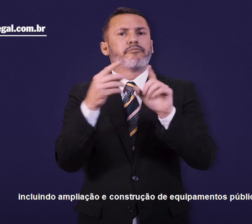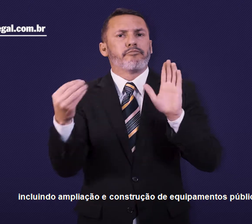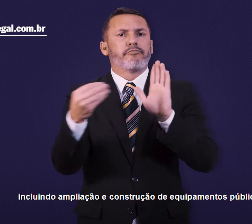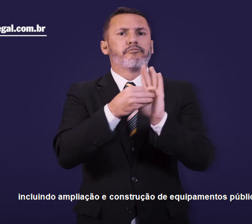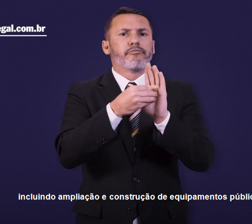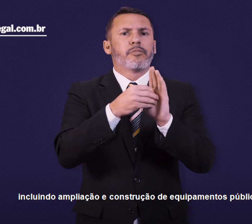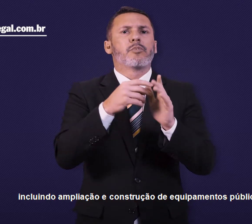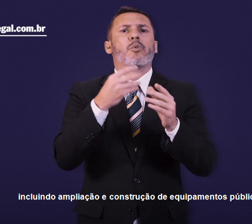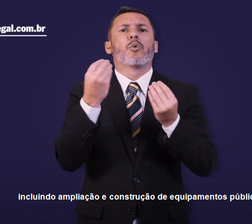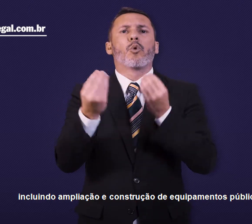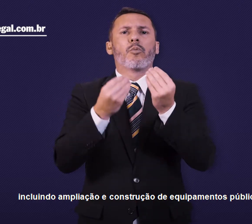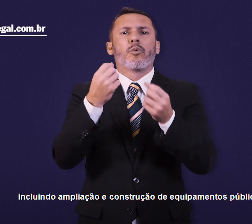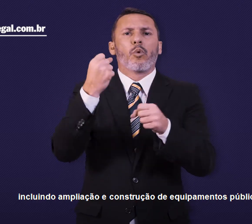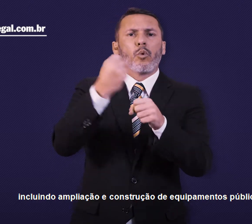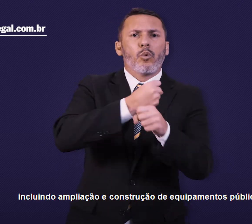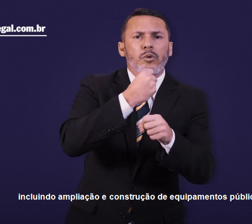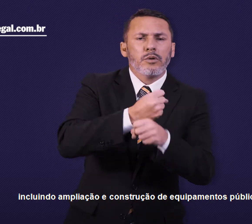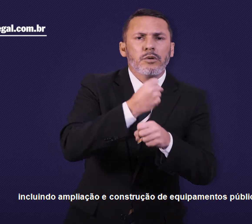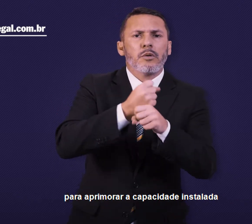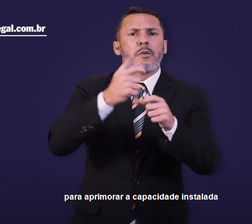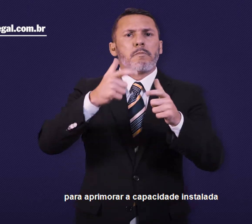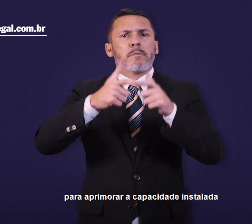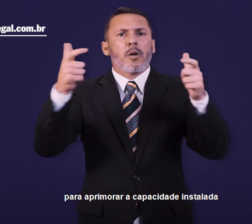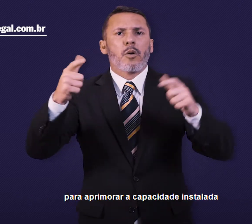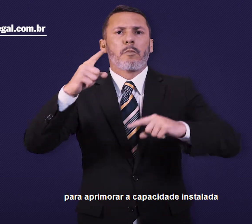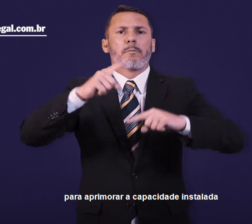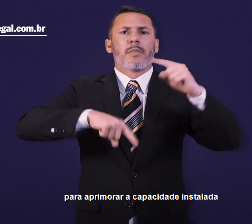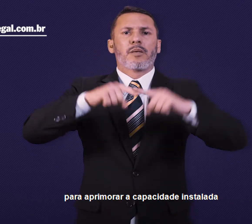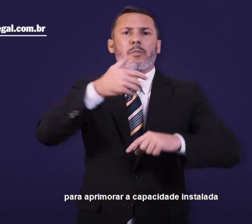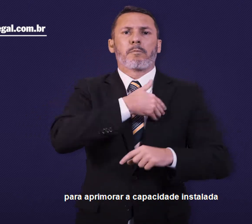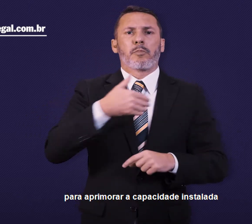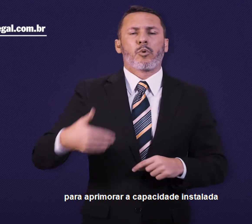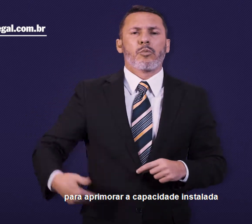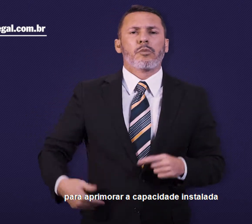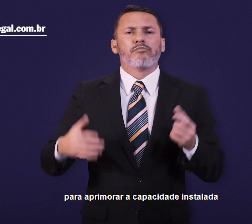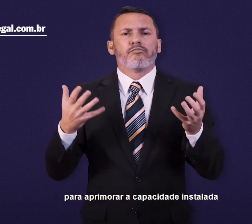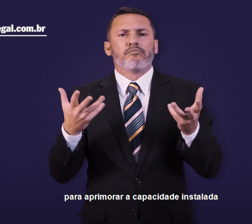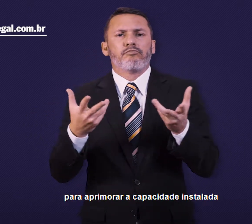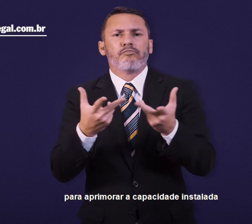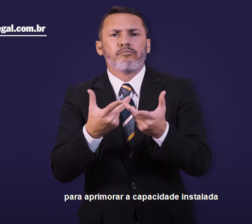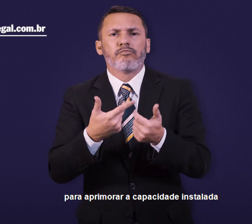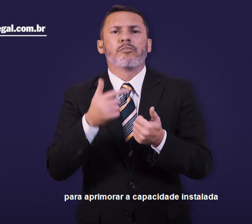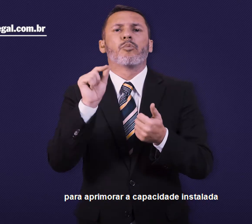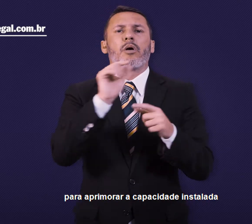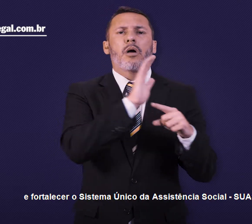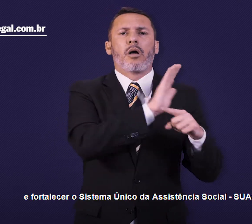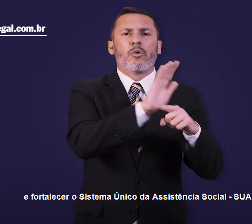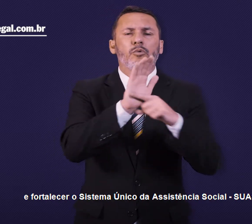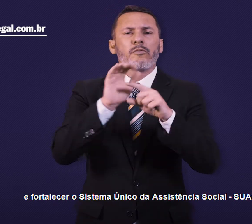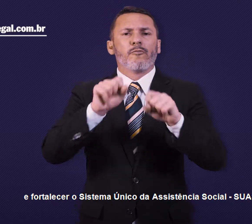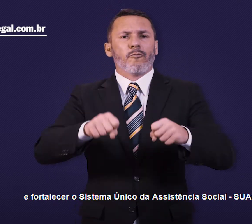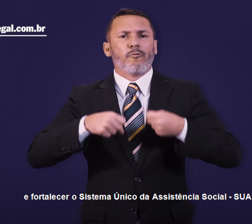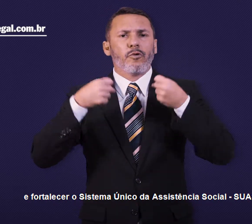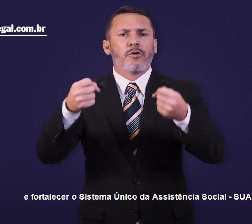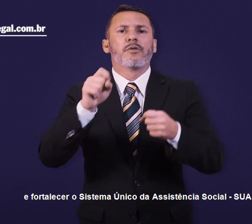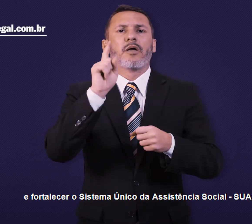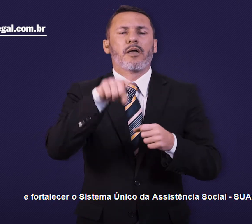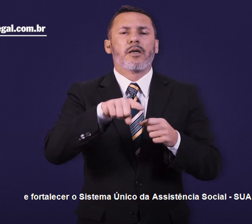e construção de equipamentos públicos para aprimorar a capacidade instalada e fortalecer o Sistema Único